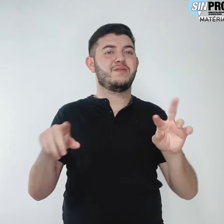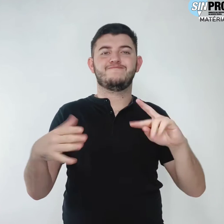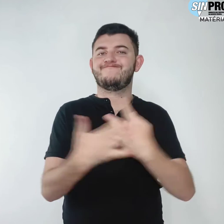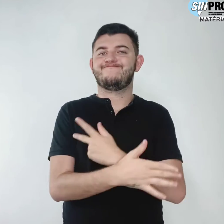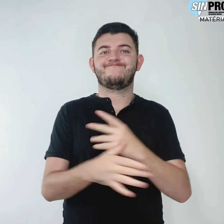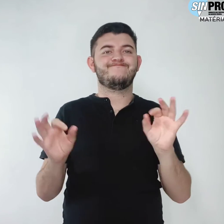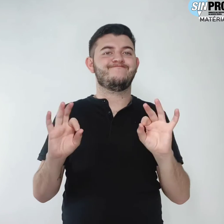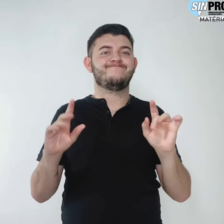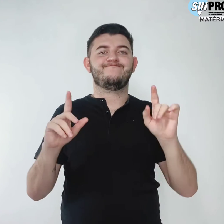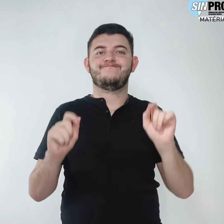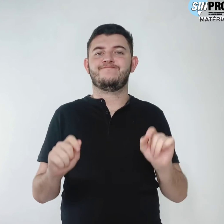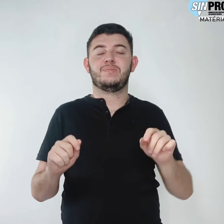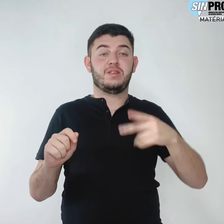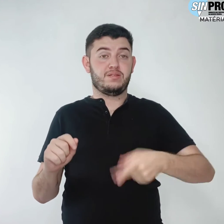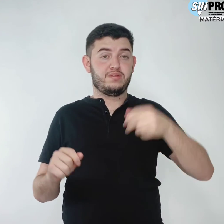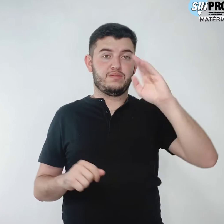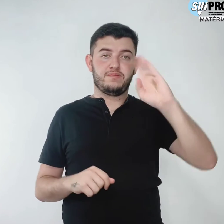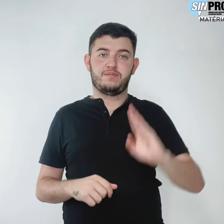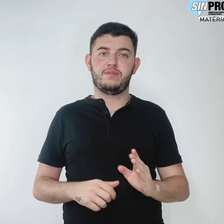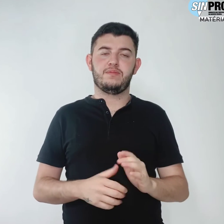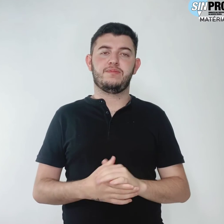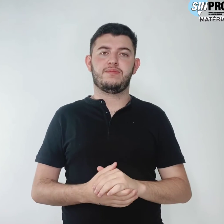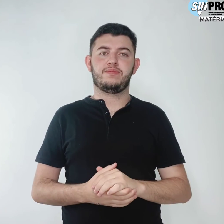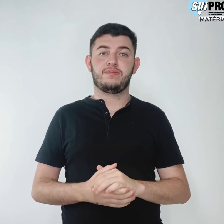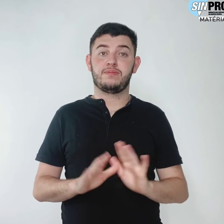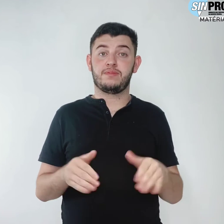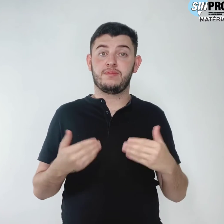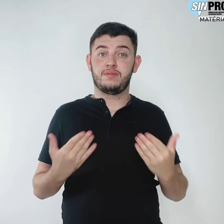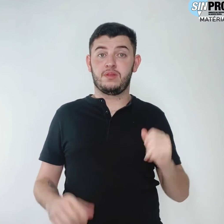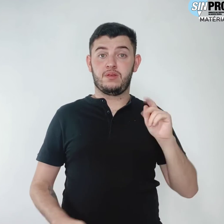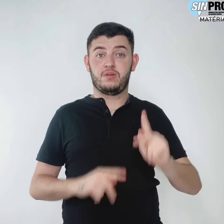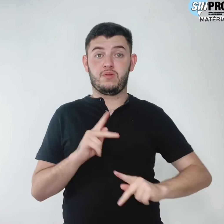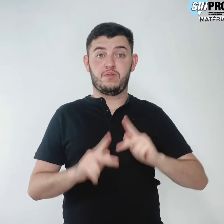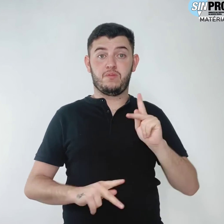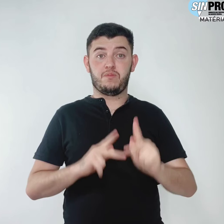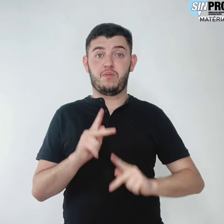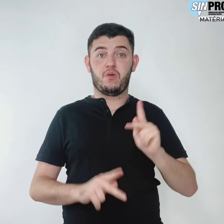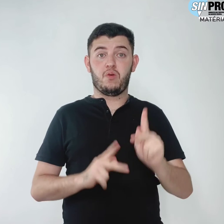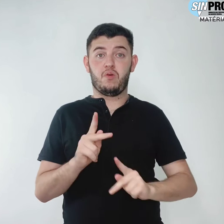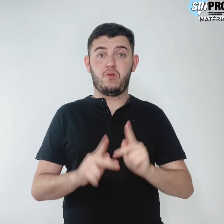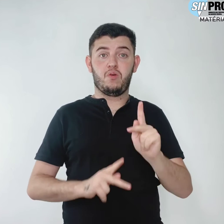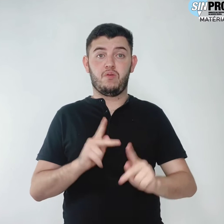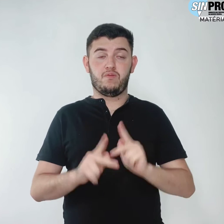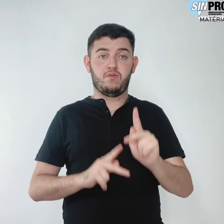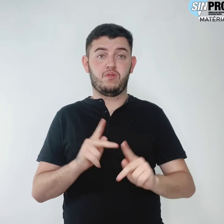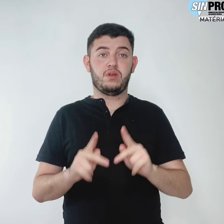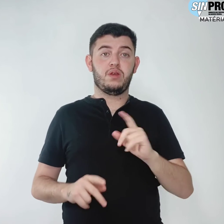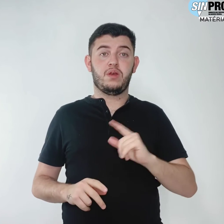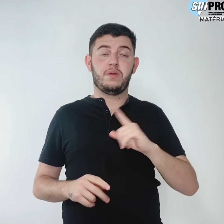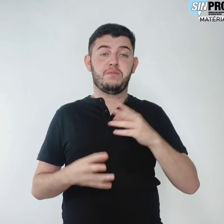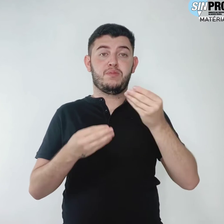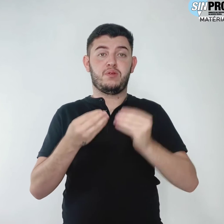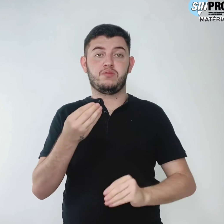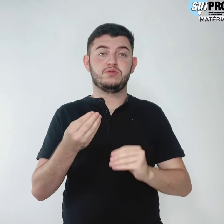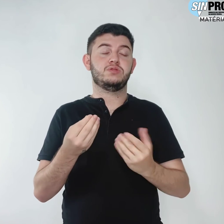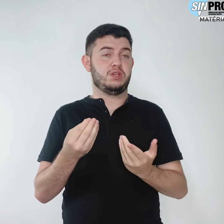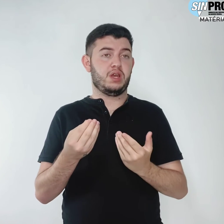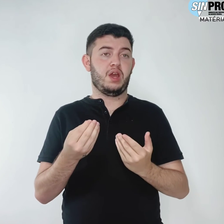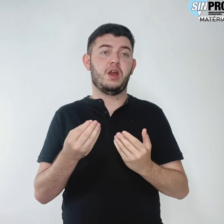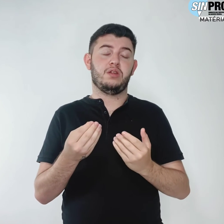as duas coisas não estão acontecendo a contento no Brasil, estando a população à mercê da contaminação,